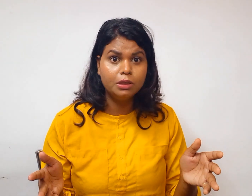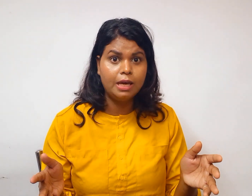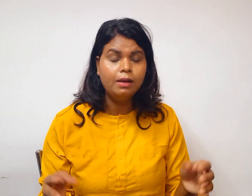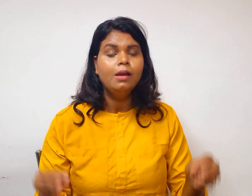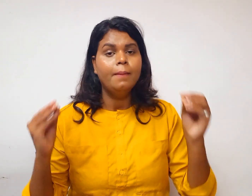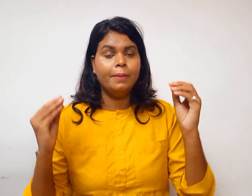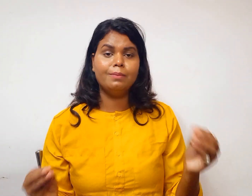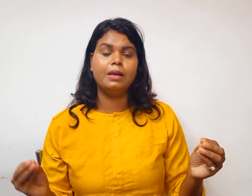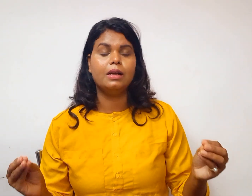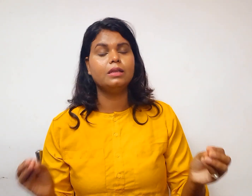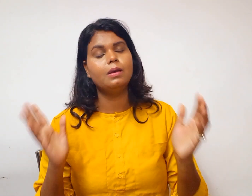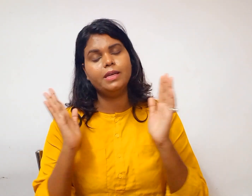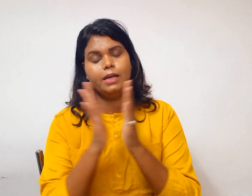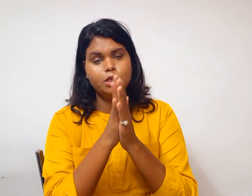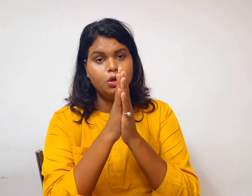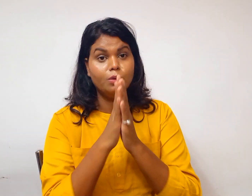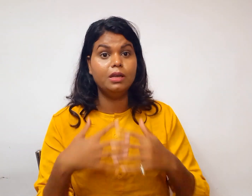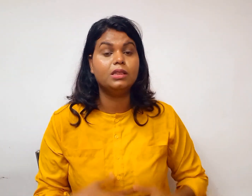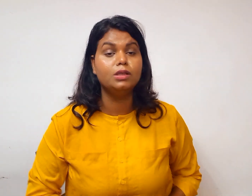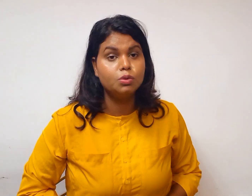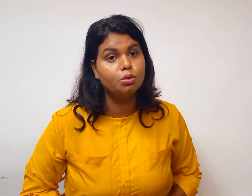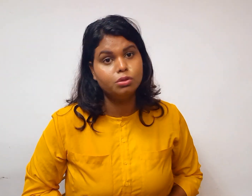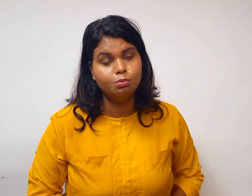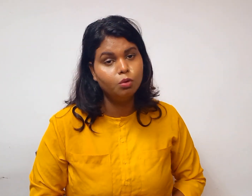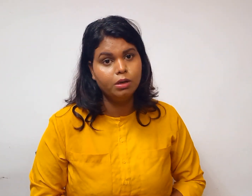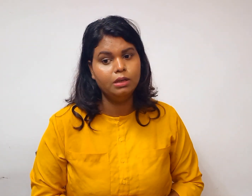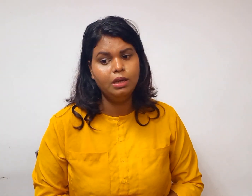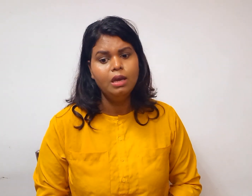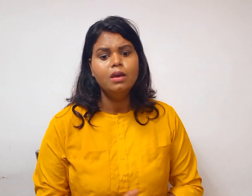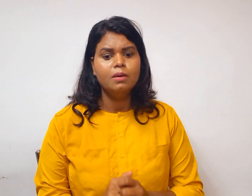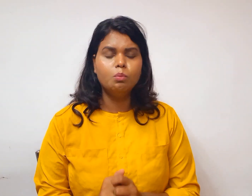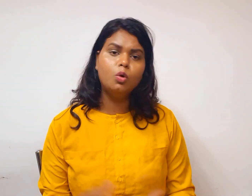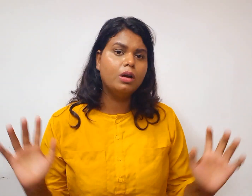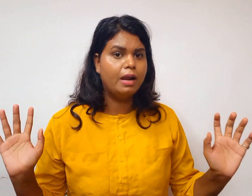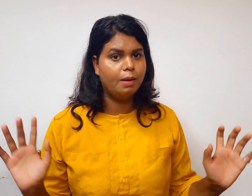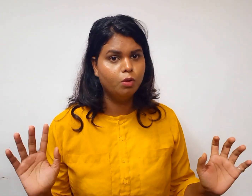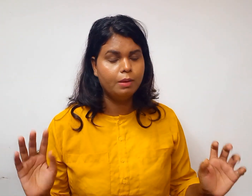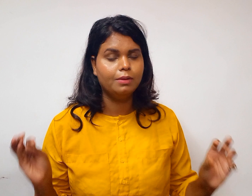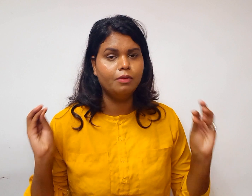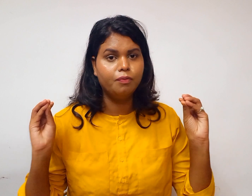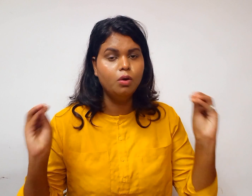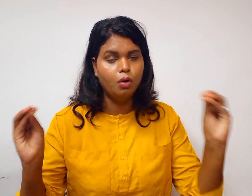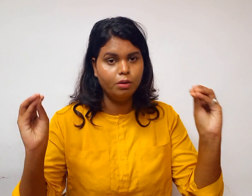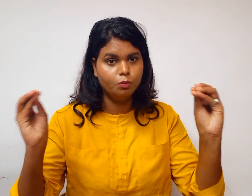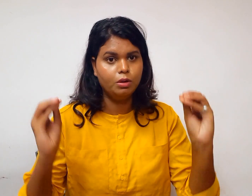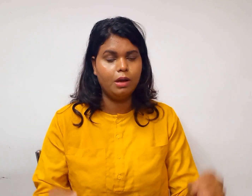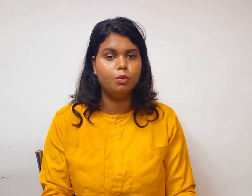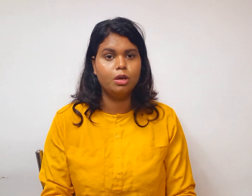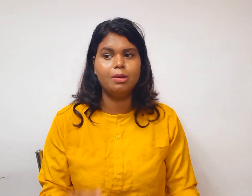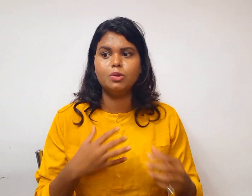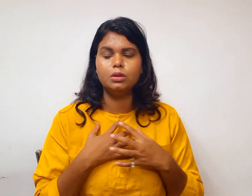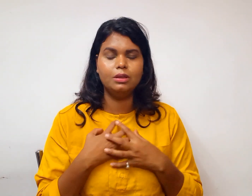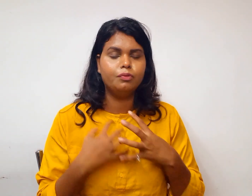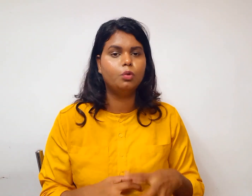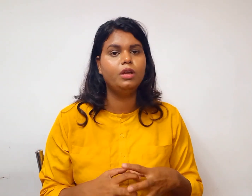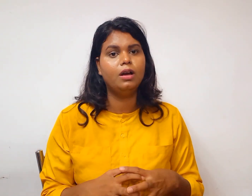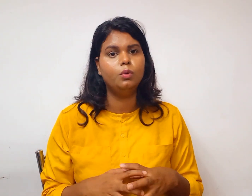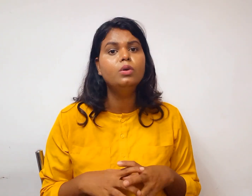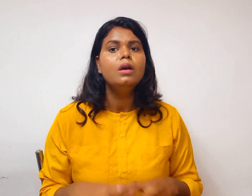यार, मैंने मना कर दिया भैया ले जाओ। और मेरी इतनी ज़ोरों से भूख लग रही है, मूड ख़राब हो गया, मतलब फुल ऑन मूड ख़राब हो गया। मैं एक तो इतनी फूडी गल हूँ,